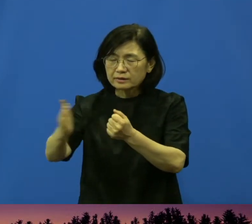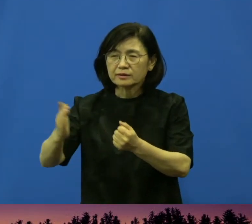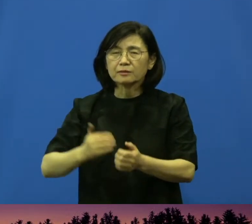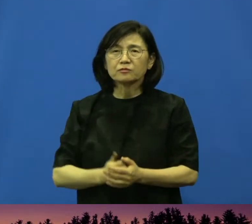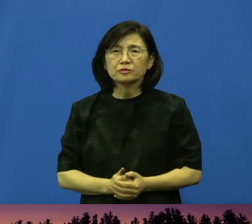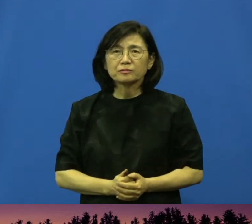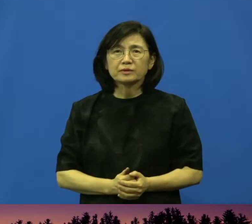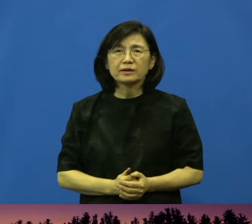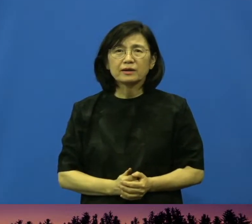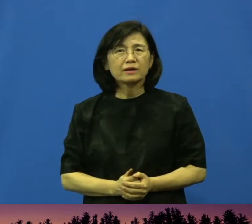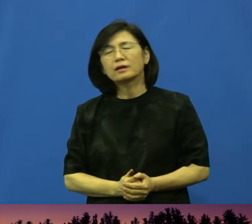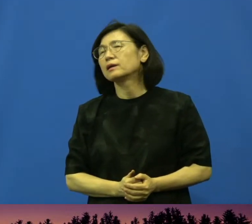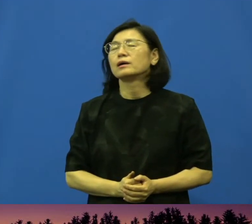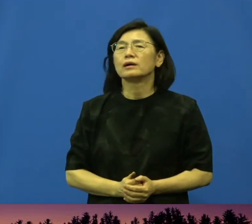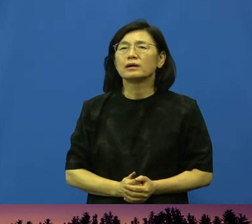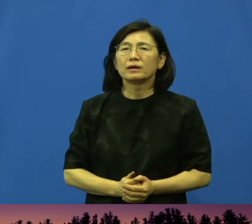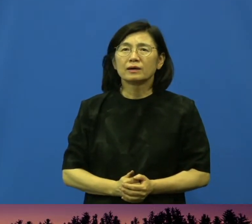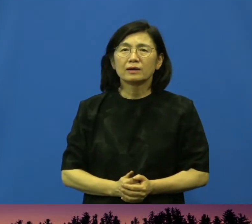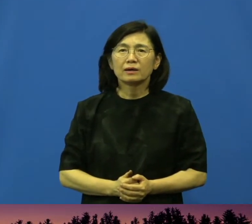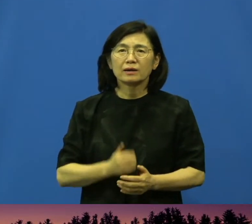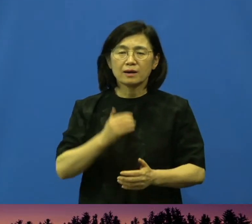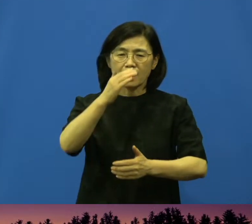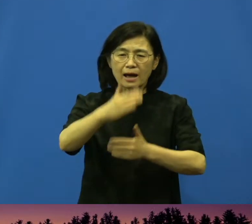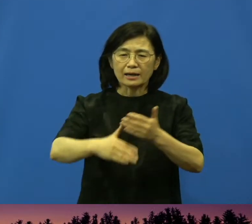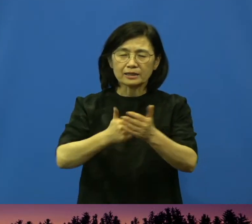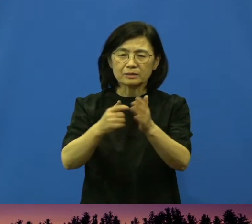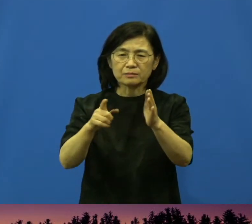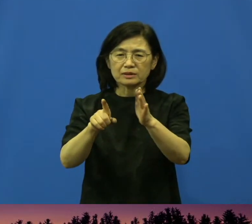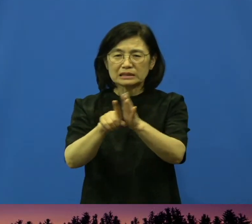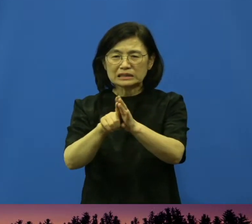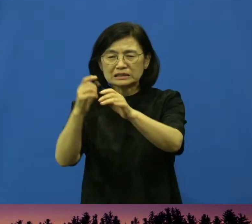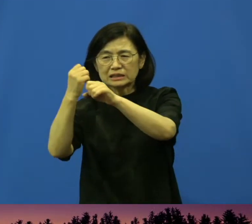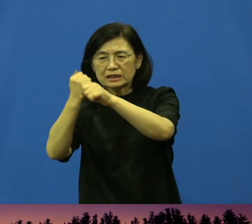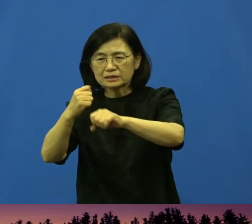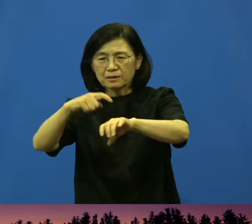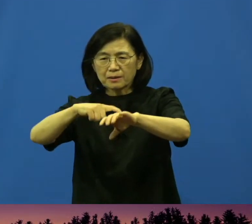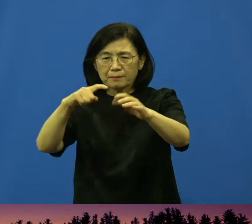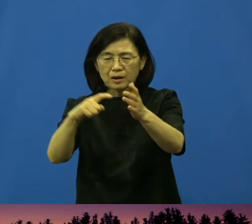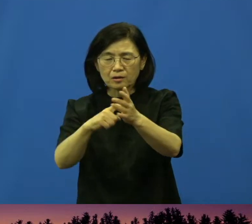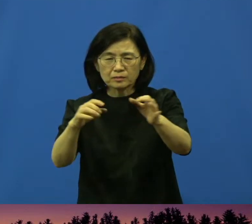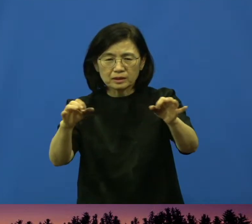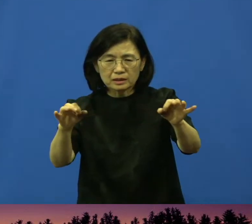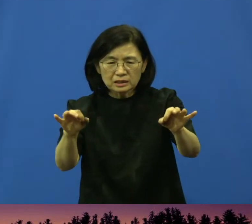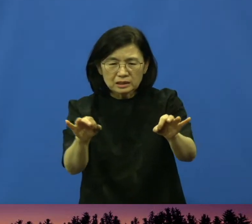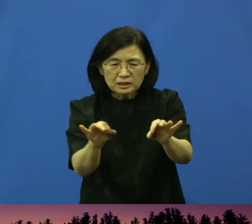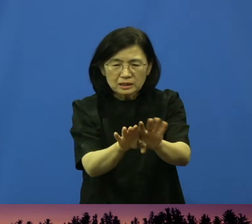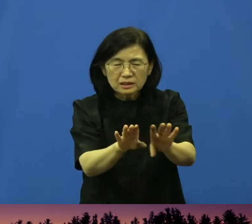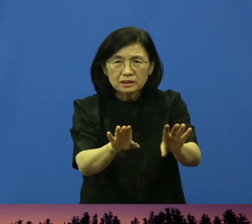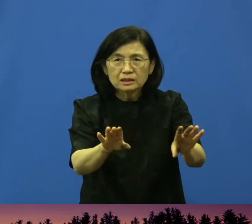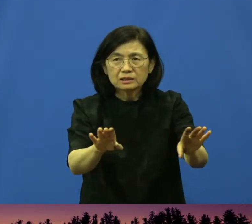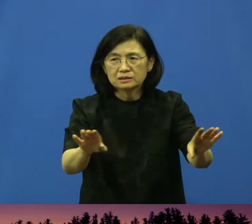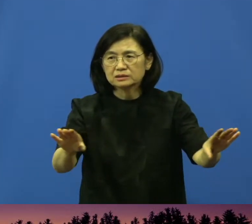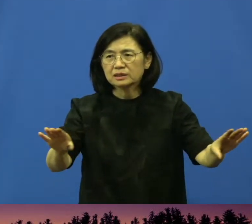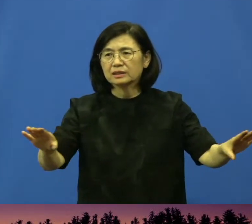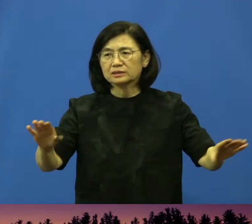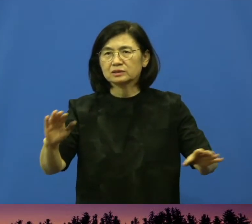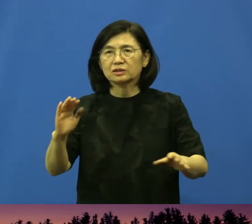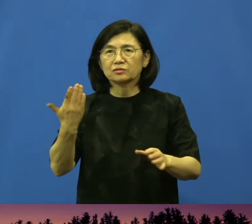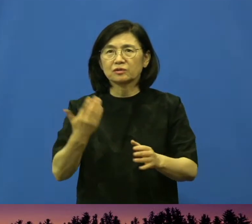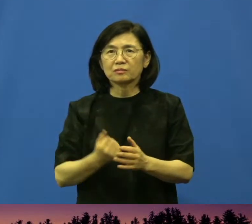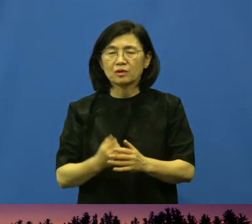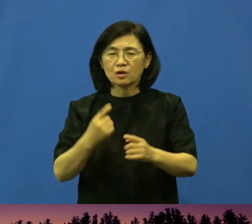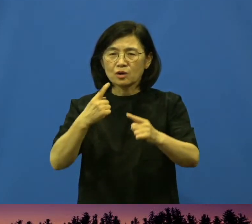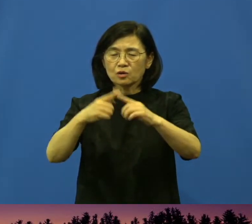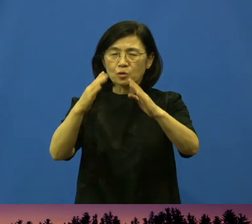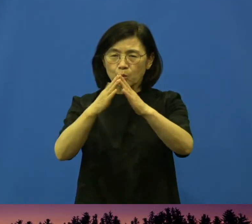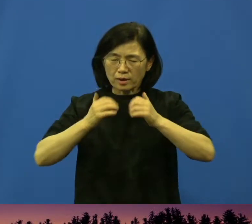그러면 어때요, 여러분? 하나님을 의지하는 마음이 점점 사라지면서 나도 모르게 어느 날, 여러분 신앙생활 하는 분들도 마찬가지예요. 여러분 교회를 열심히